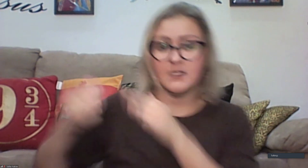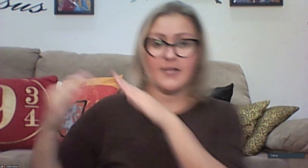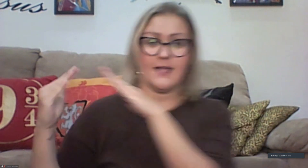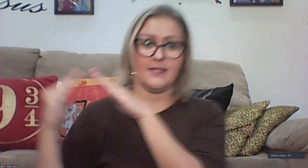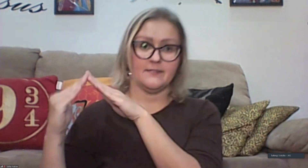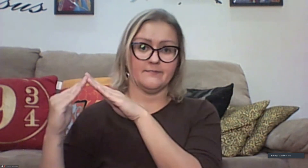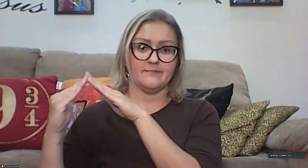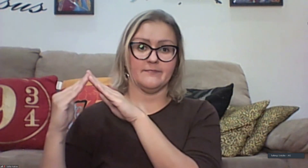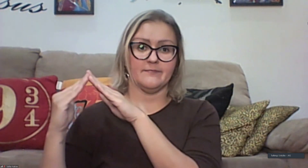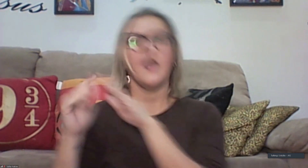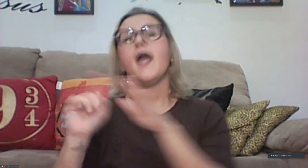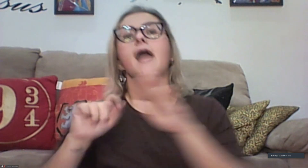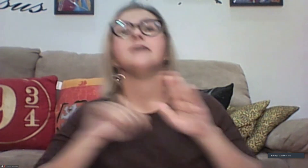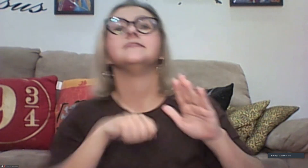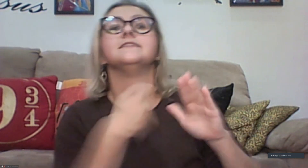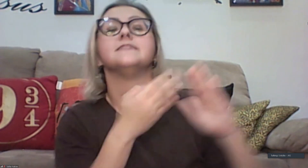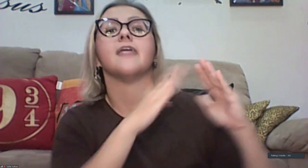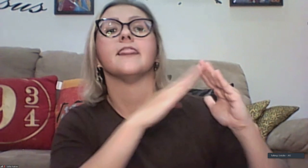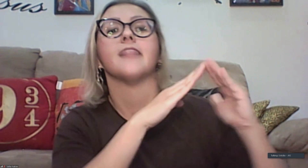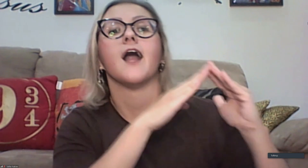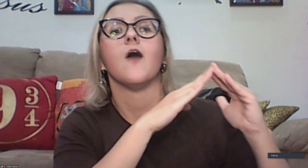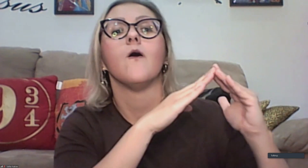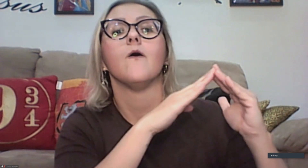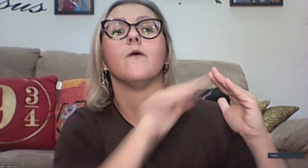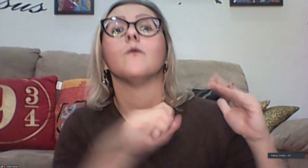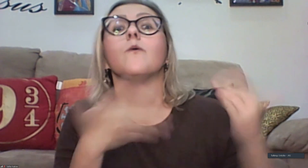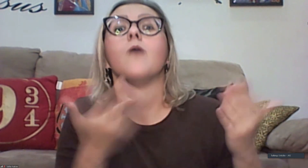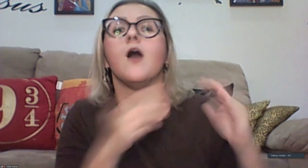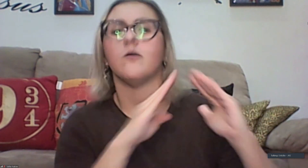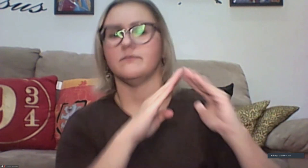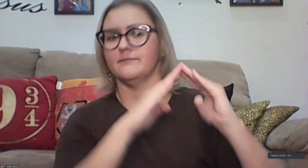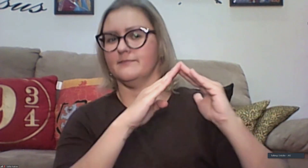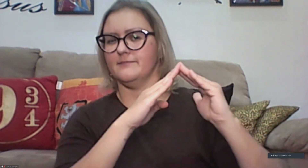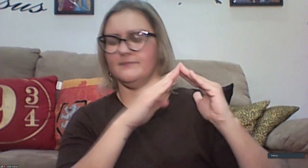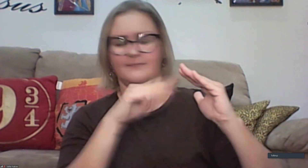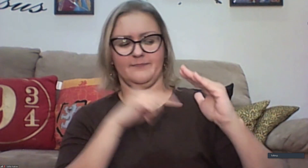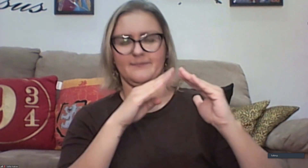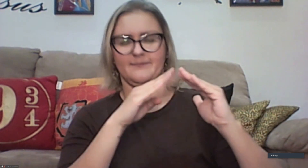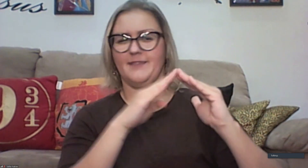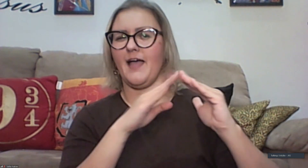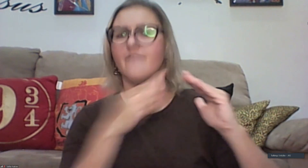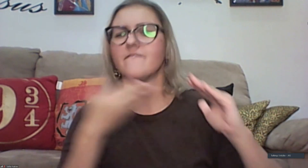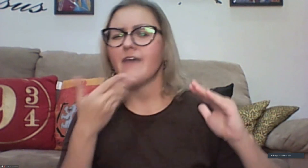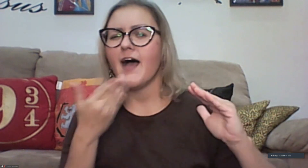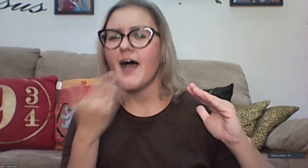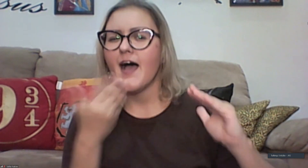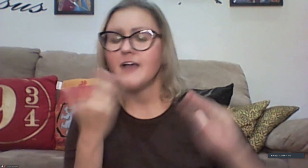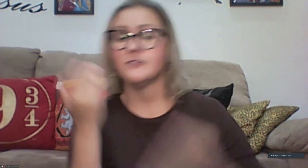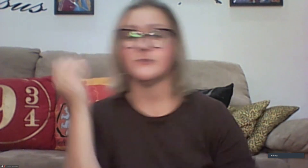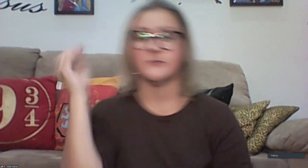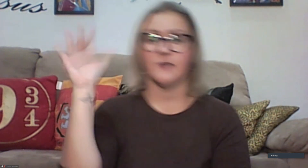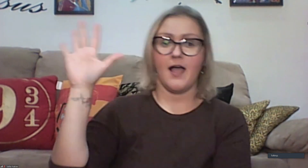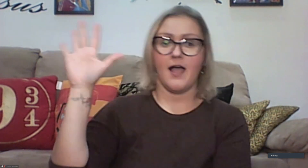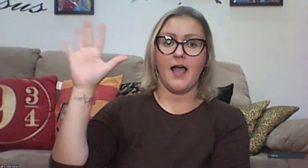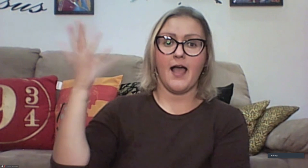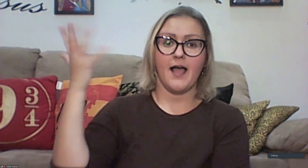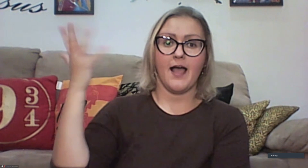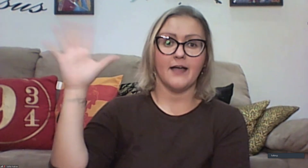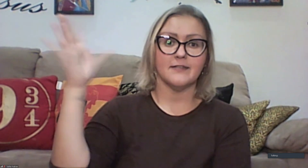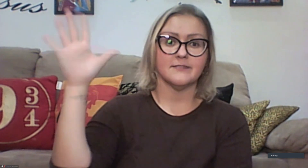por causa do volante, o sinal de casa é assim. Por que que o sinal de casa é assim? Você vê que existe aí uma motivação. Por que que o